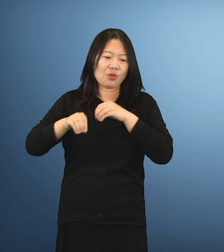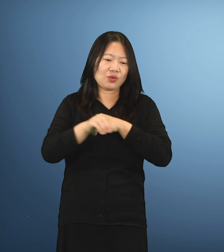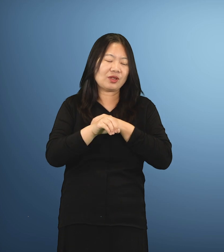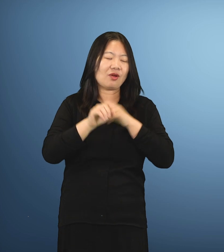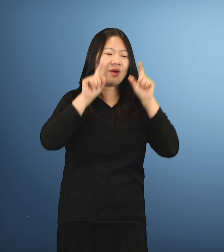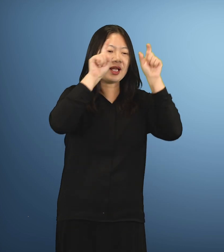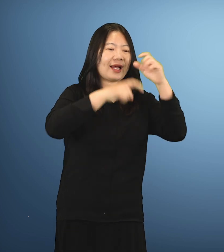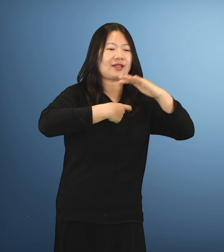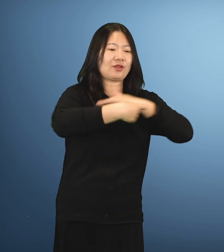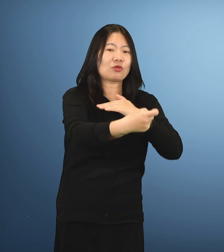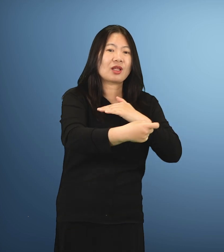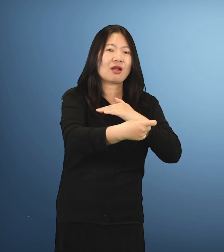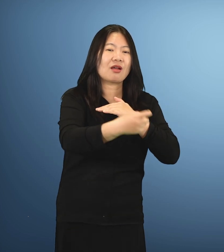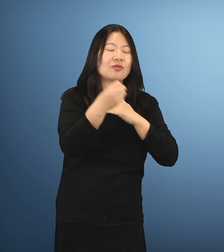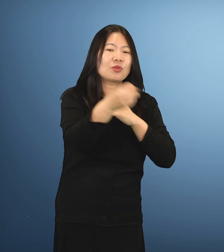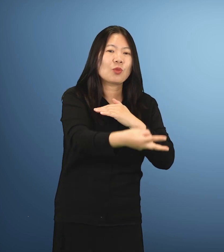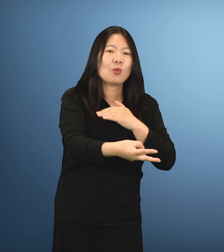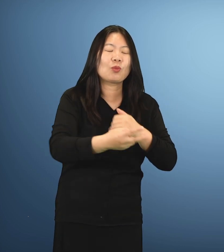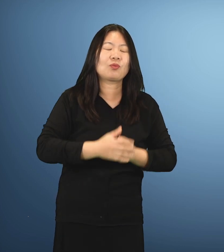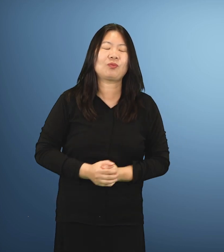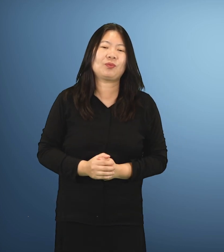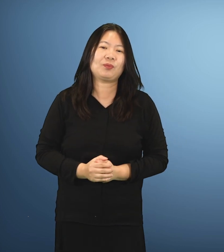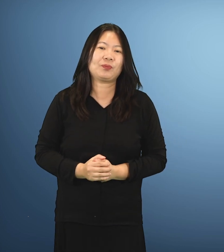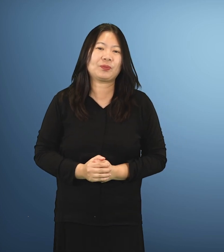양떼들을 수탈하고